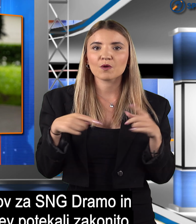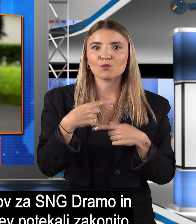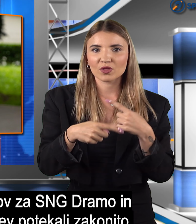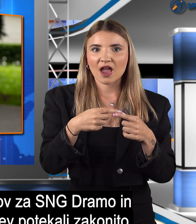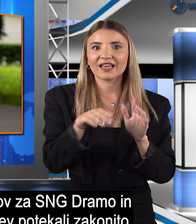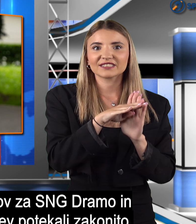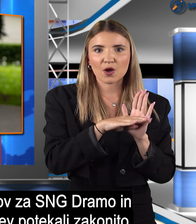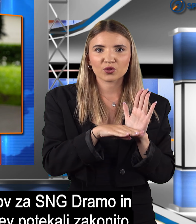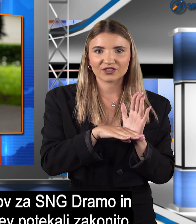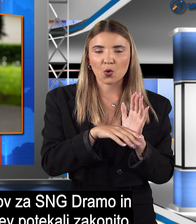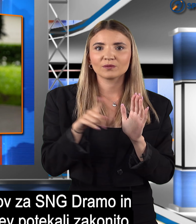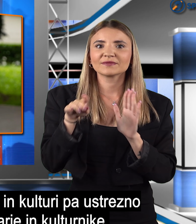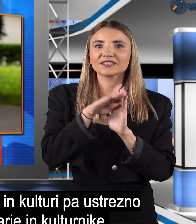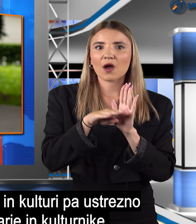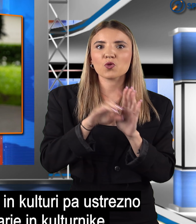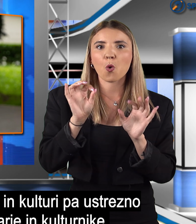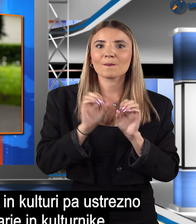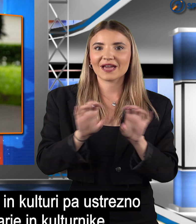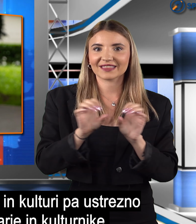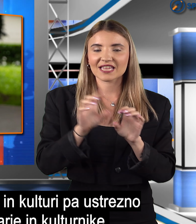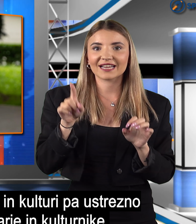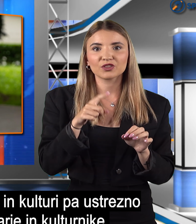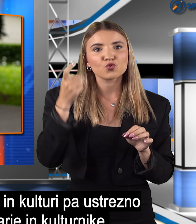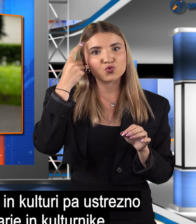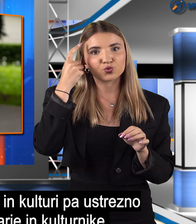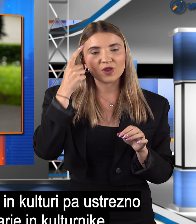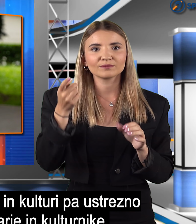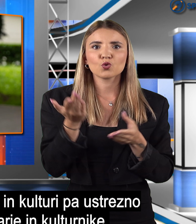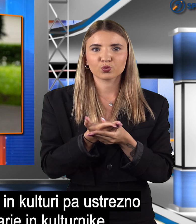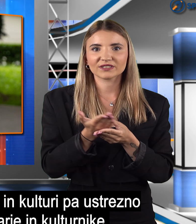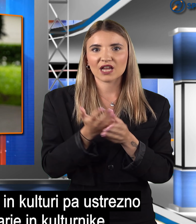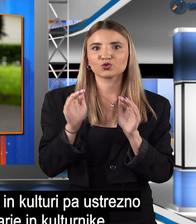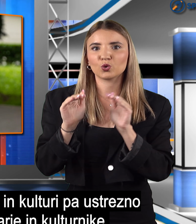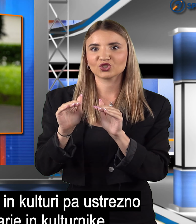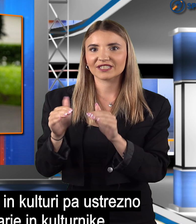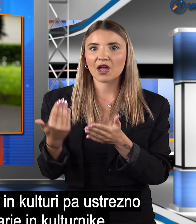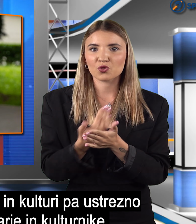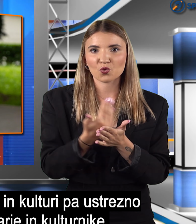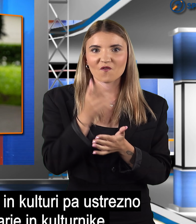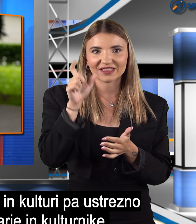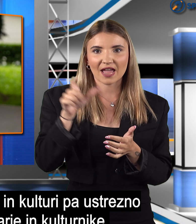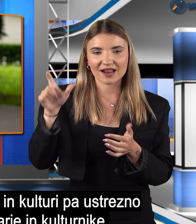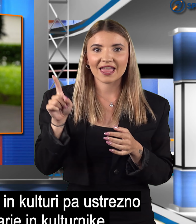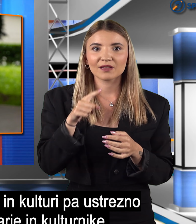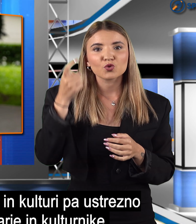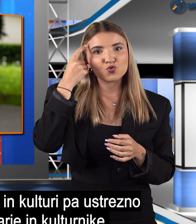zakonito. Zakona o medijih in kulturi pa ustrezno ščitita novinarje in kulturnike.